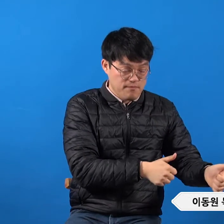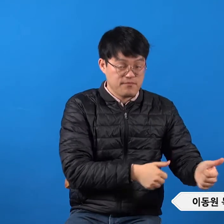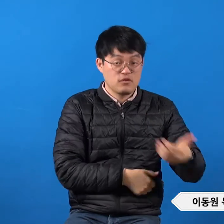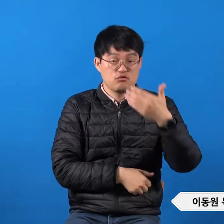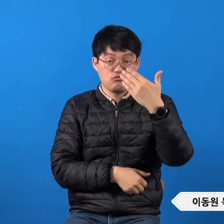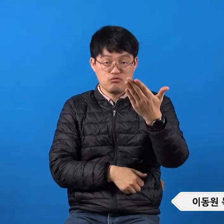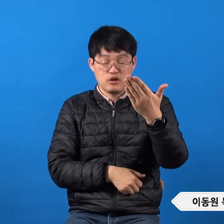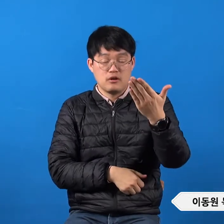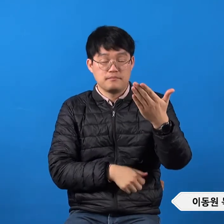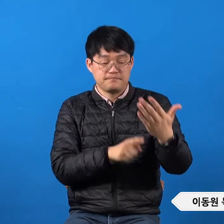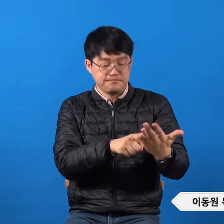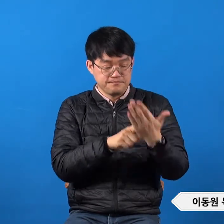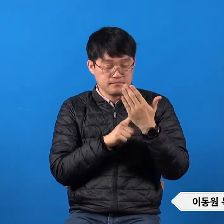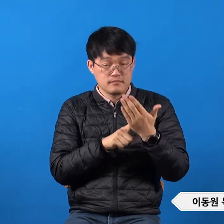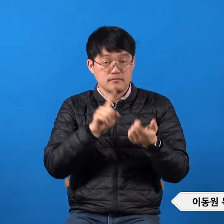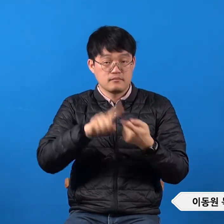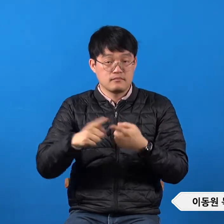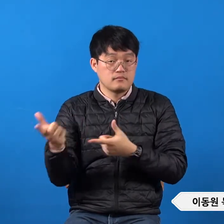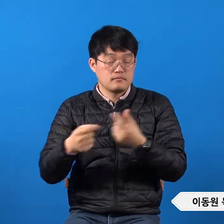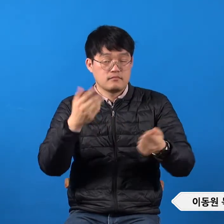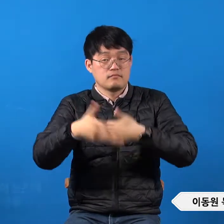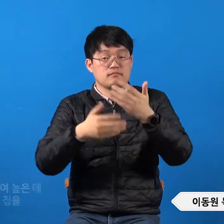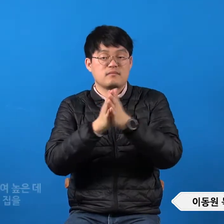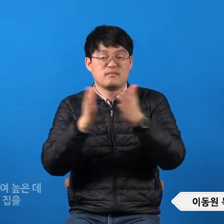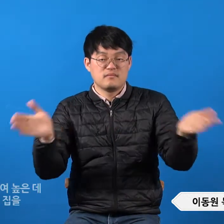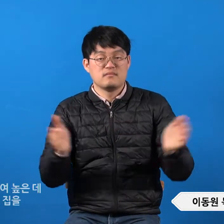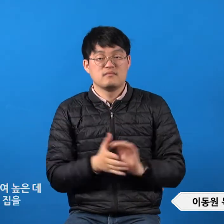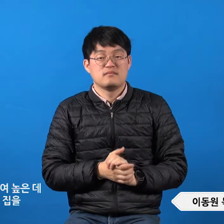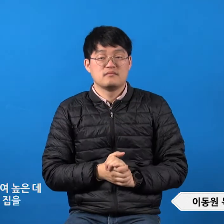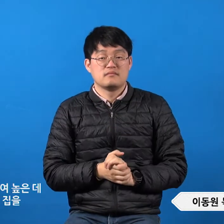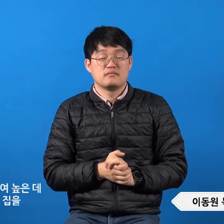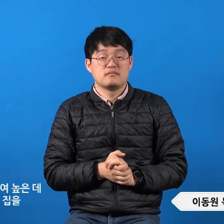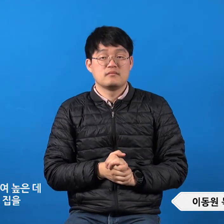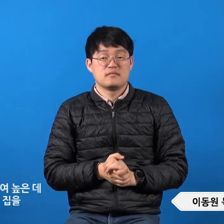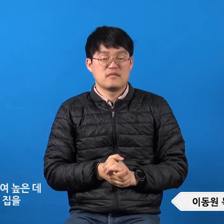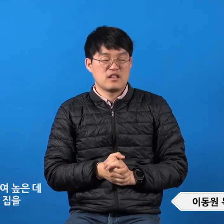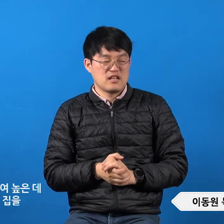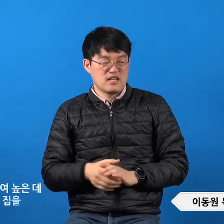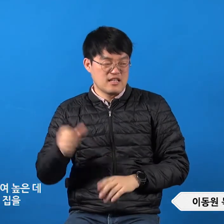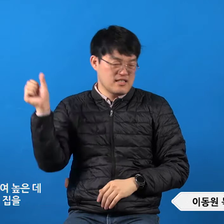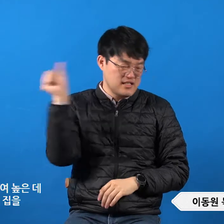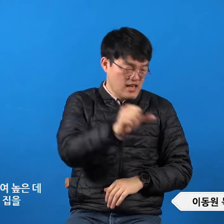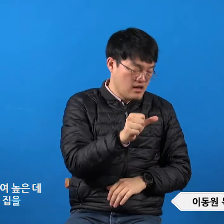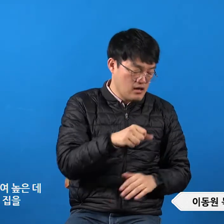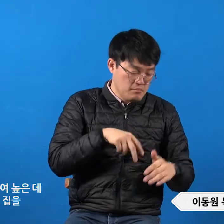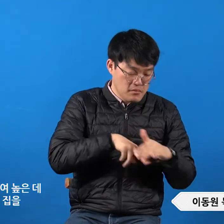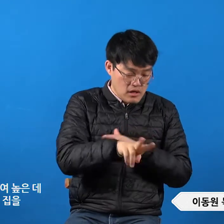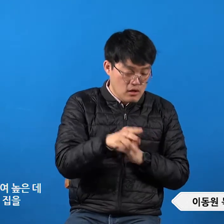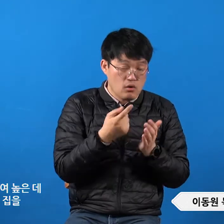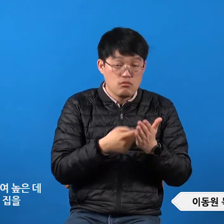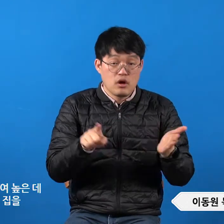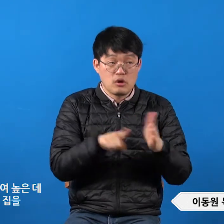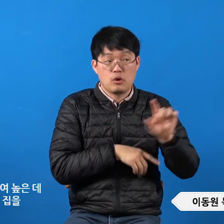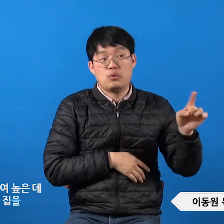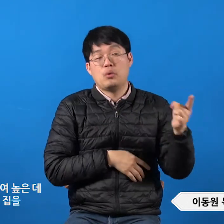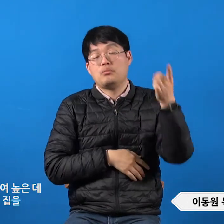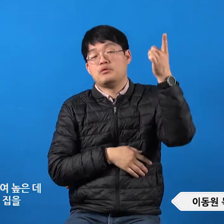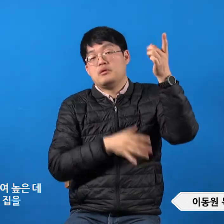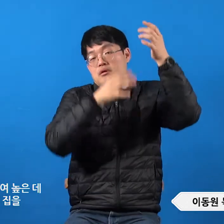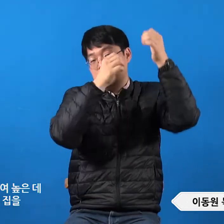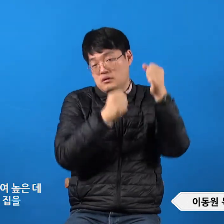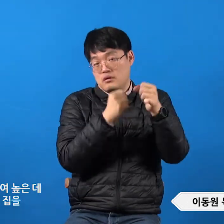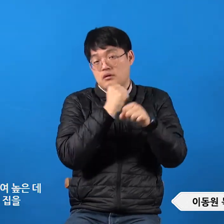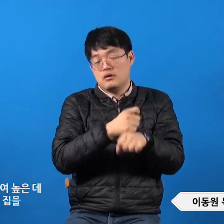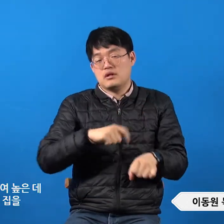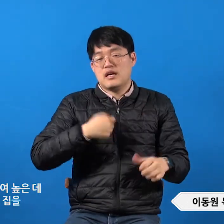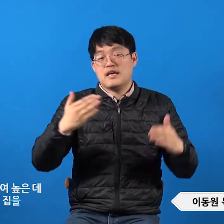9절에 나타난 두 번째 화에 대해서 같이 읽습니다. 함께 시작. 재앙을 피하기 위하여 높은 데 깃들이려